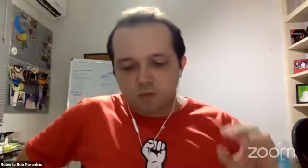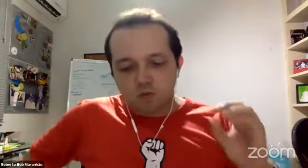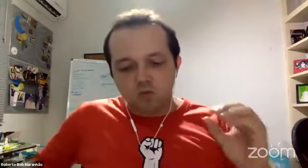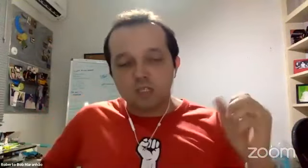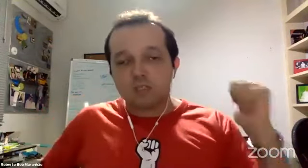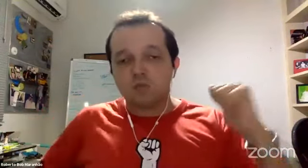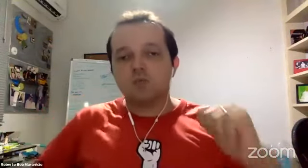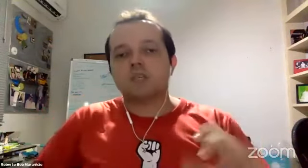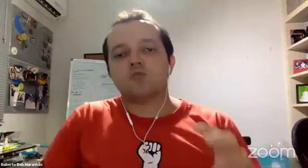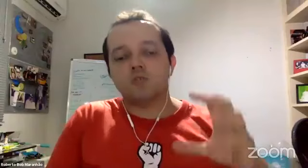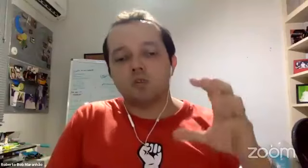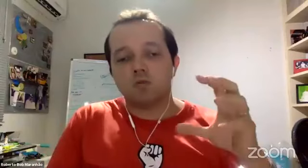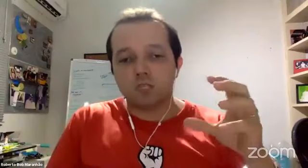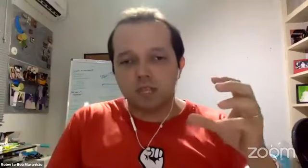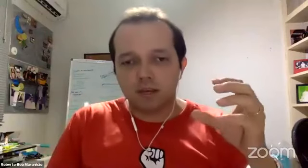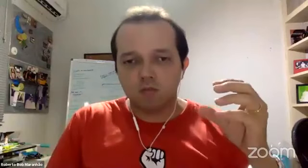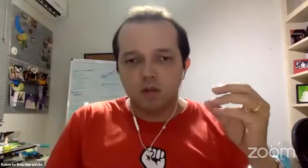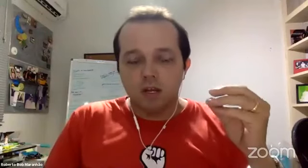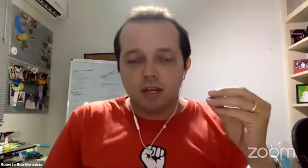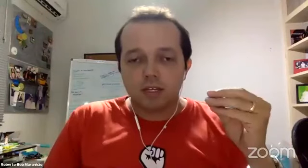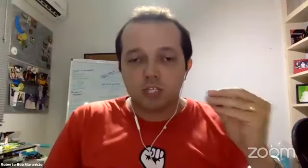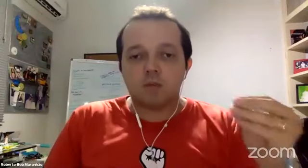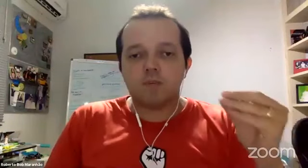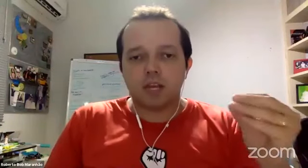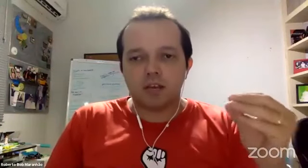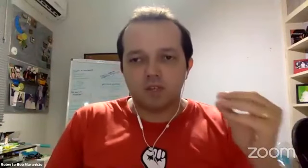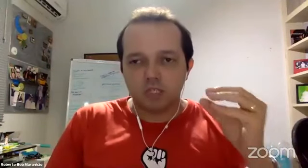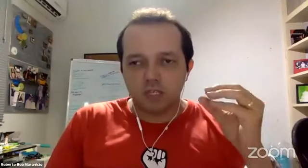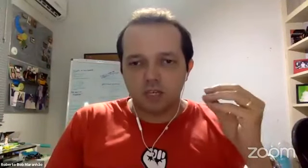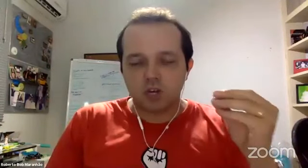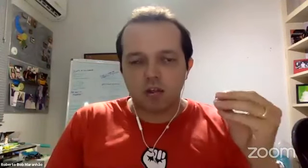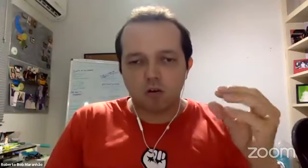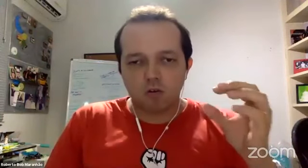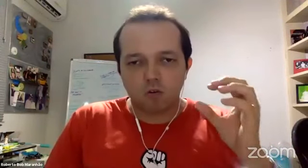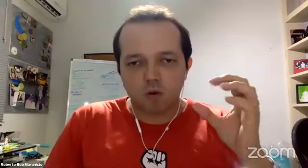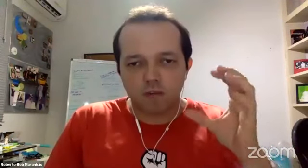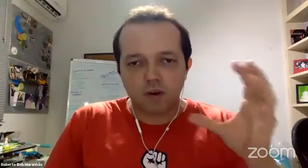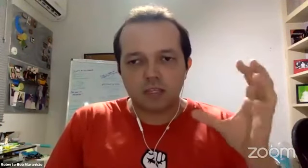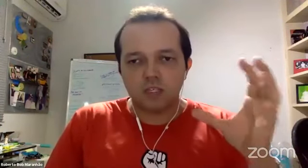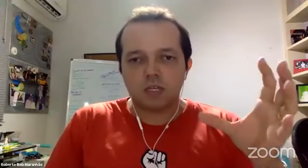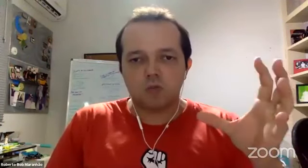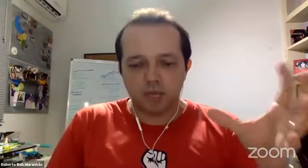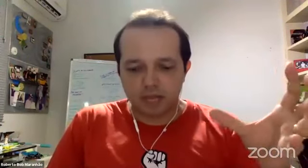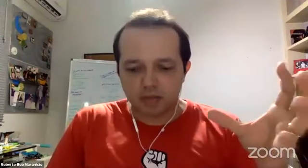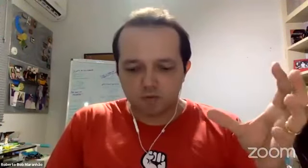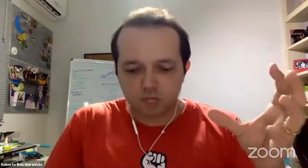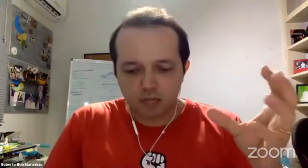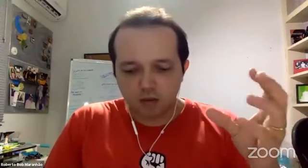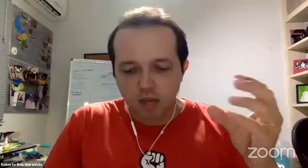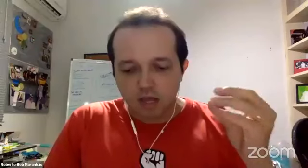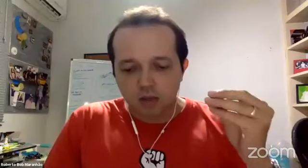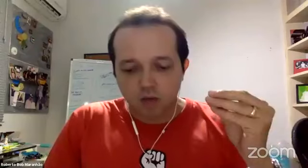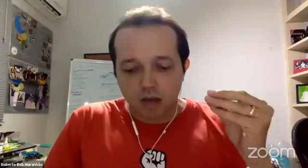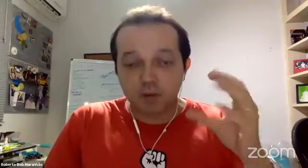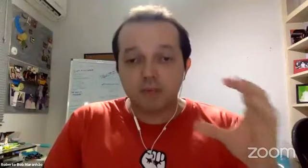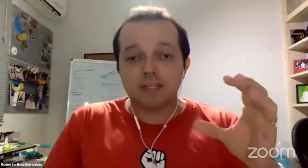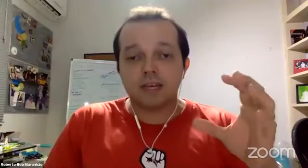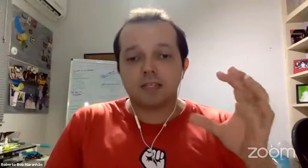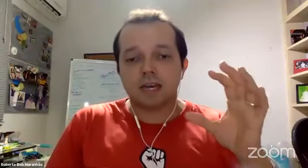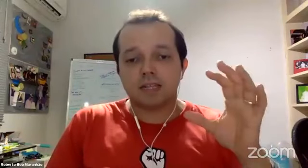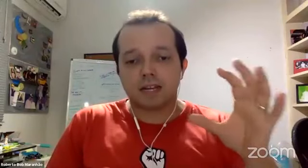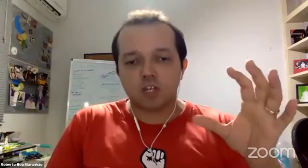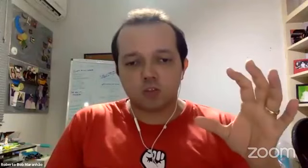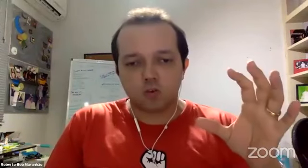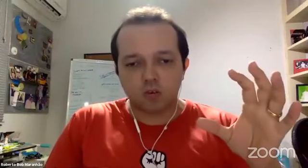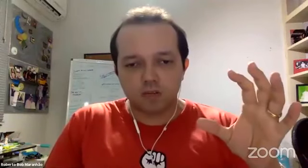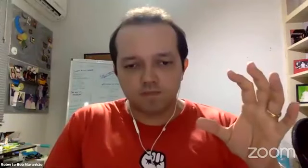aqui duas questões que eu considero extremamente relevantes e que dialogam com a fala inicial do Renato, certo? Então, a primeira delas